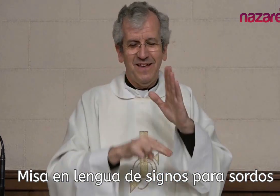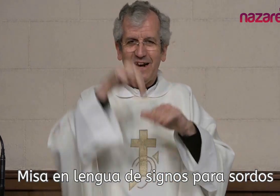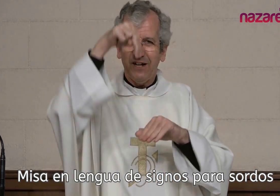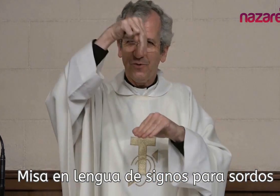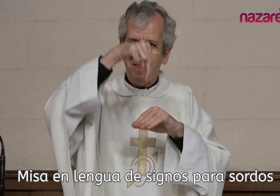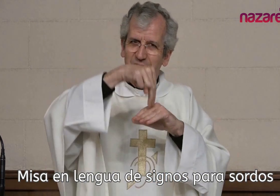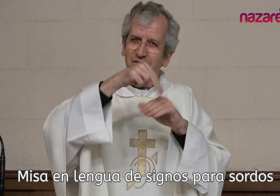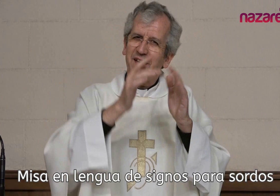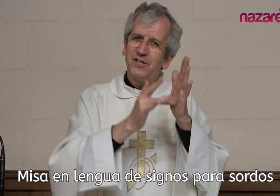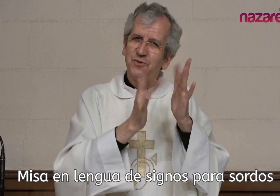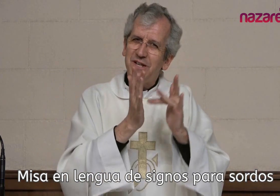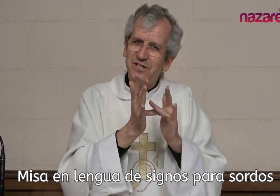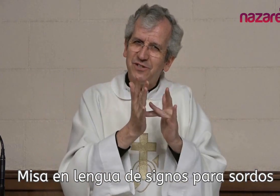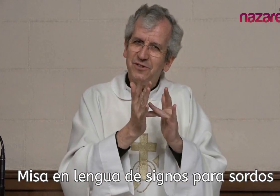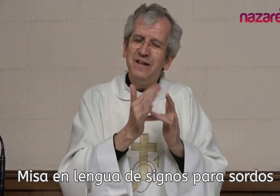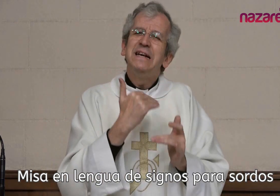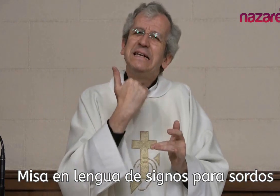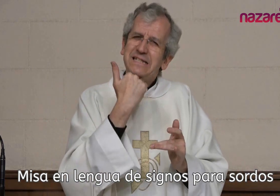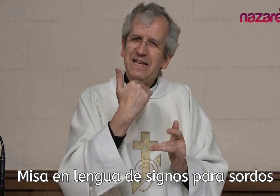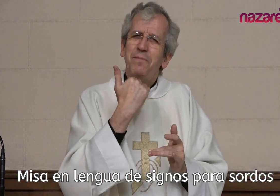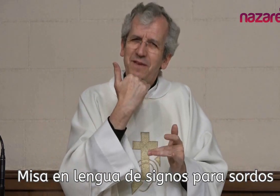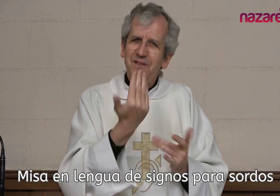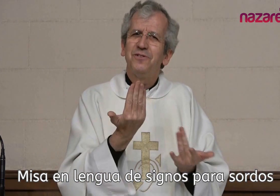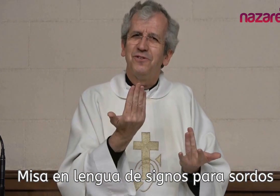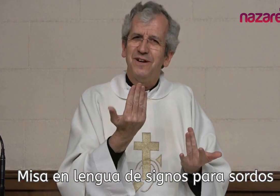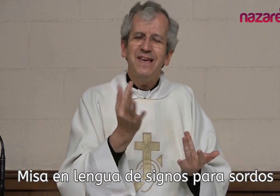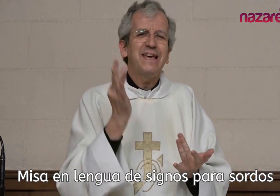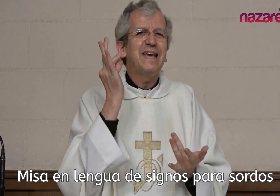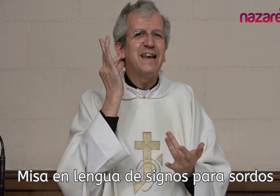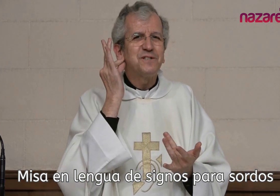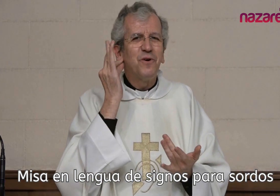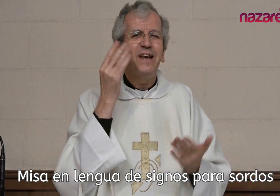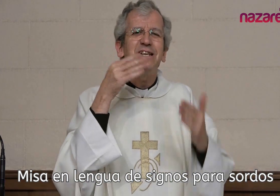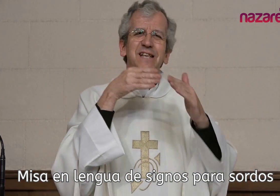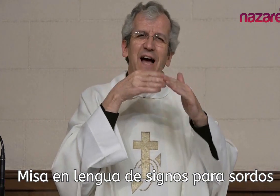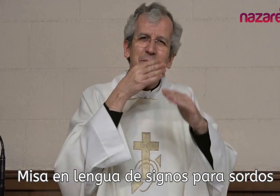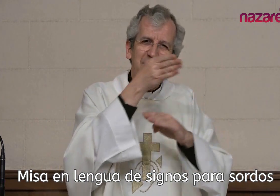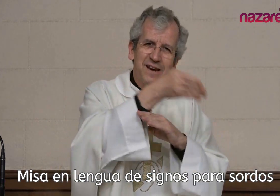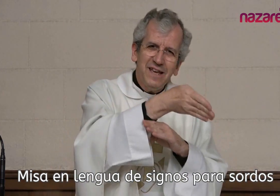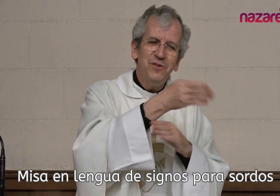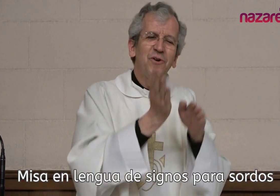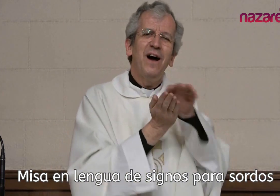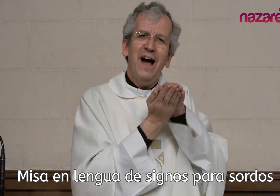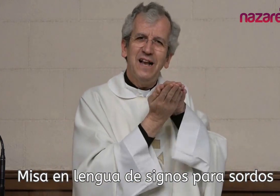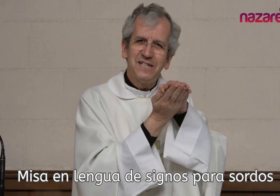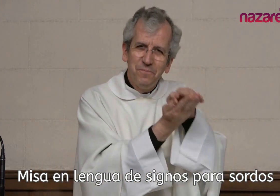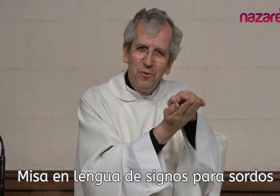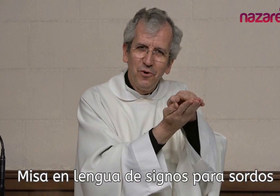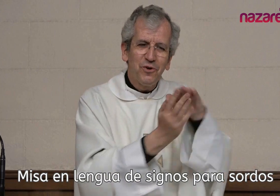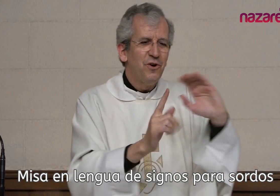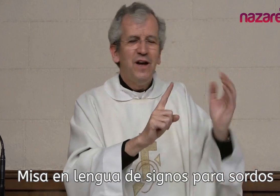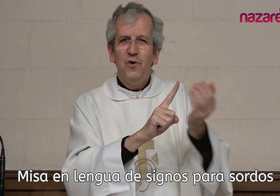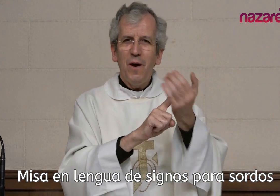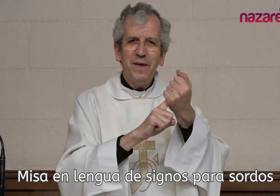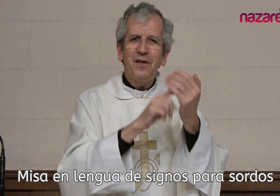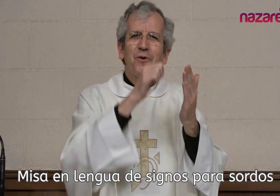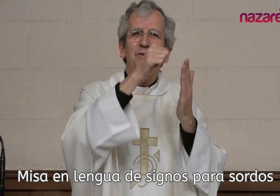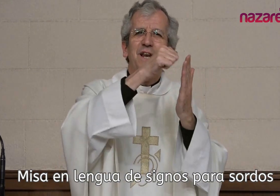de la resurrección de Jesucristo, sabiendo que las mujeres habían ido al sepulcro, lo habían